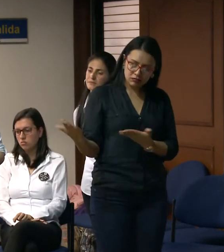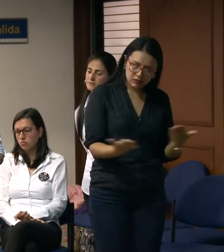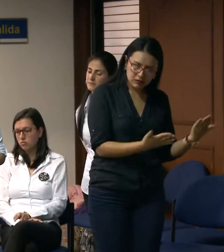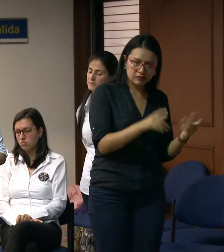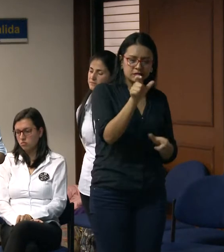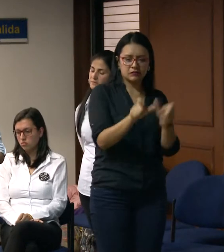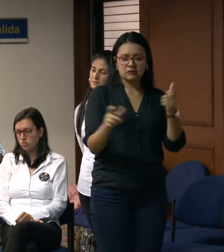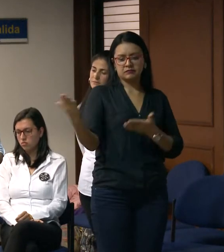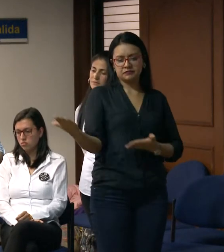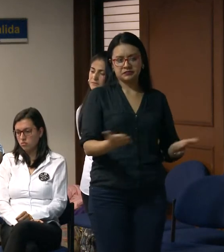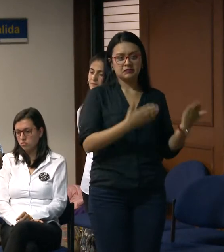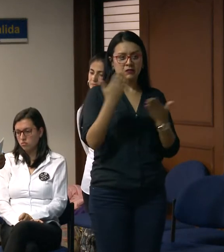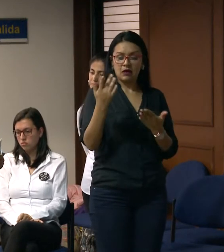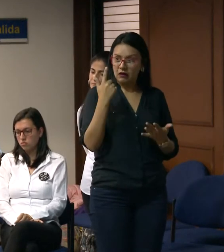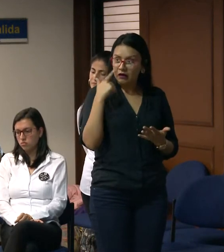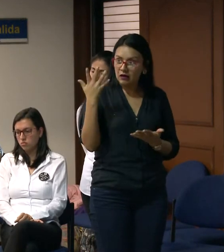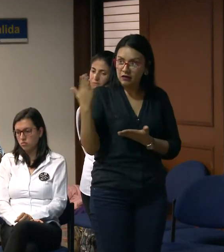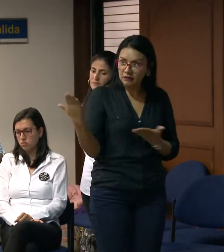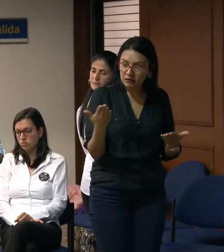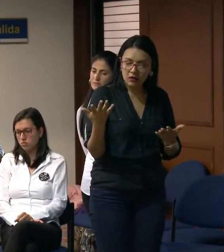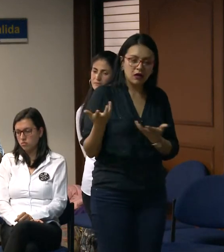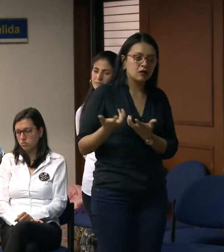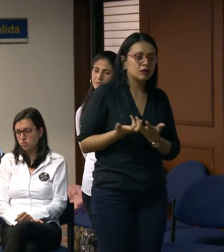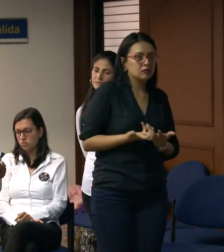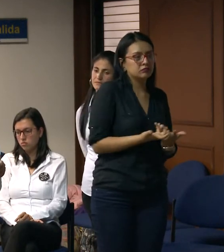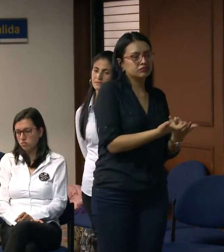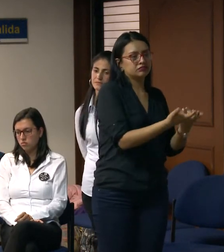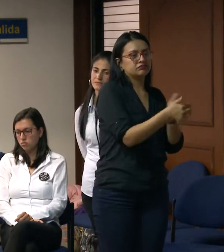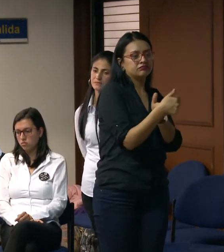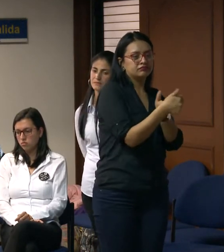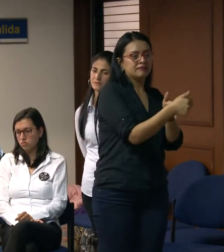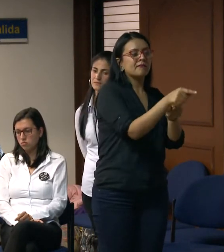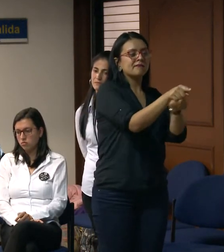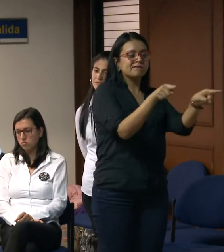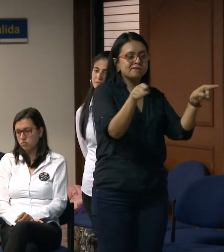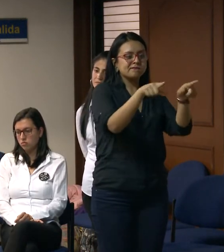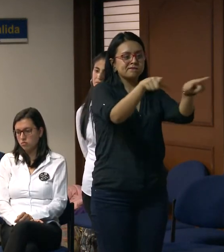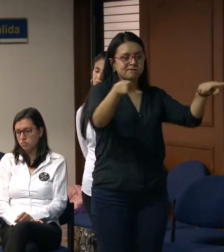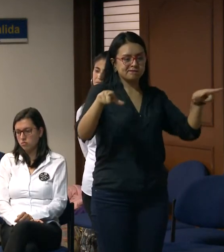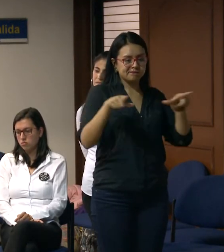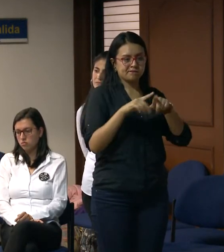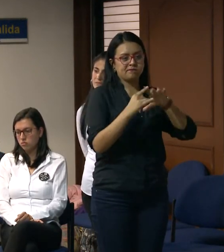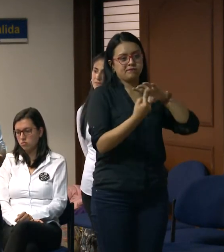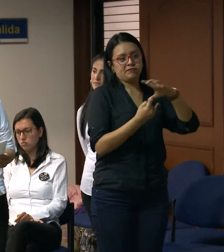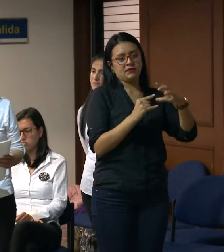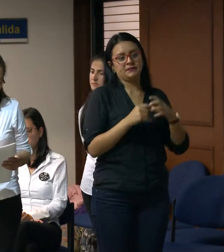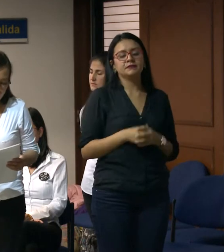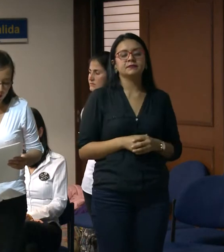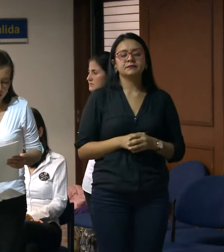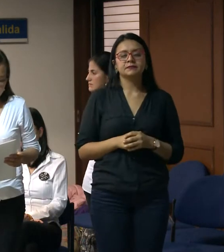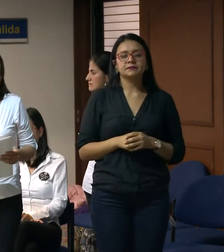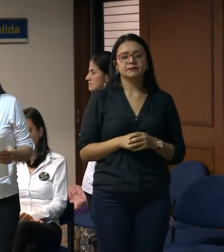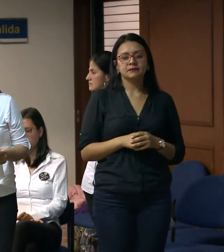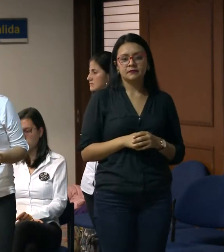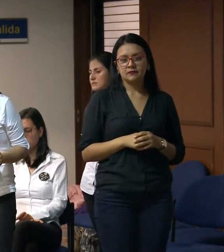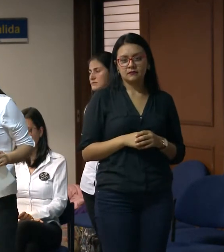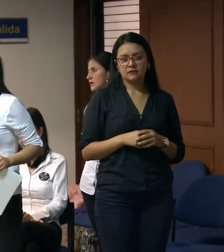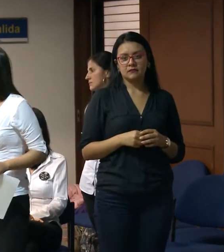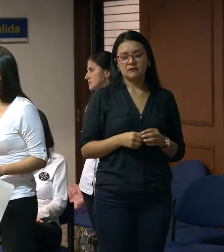público general y de ubicar a las personas en los diferentes escenarios que se encuentran en el Planetario.